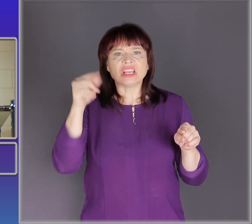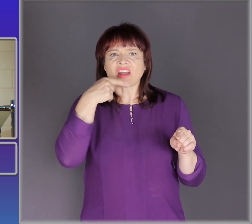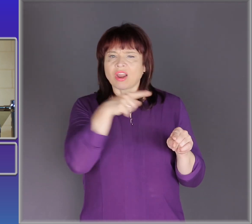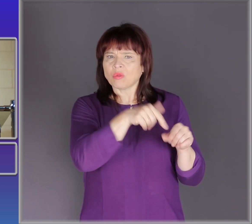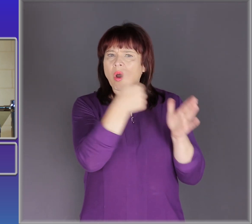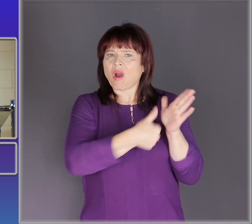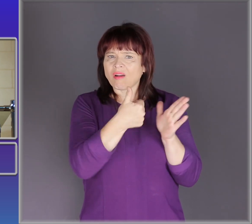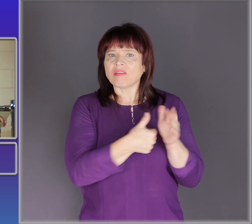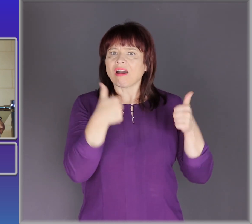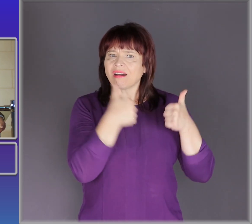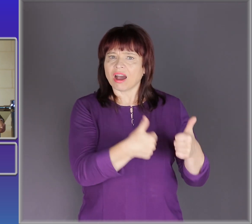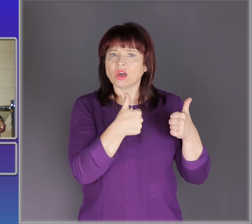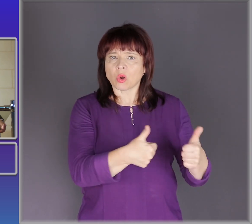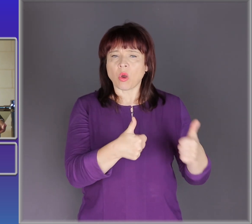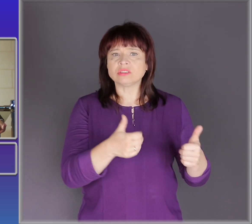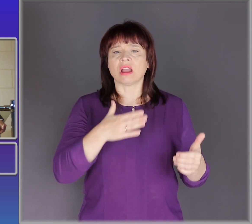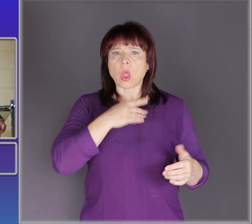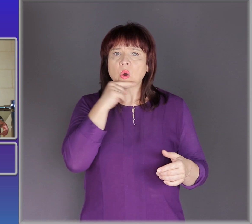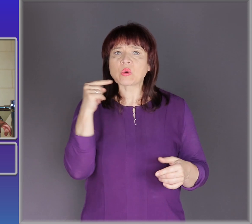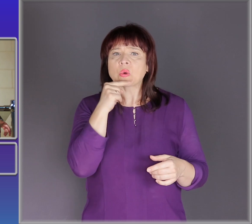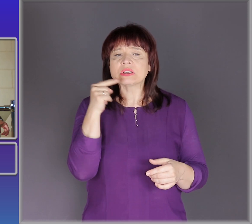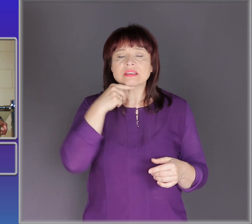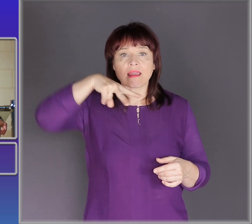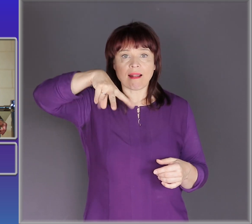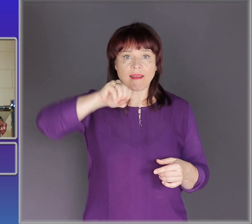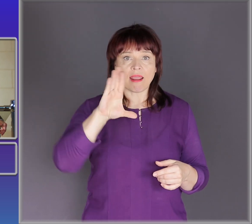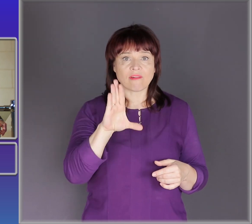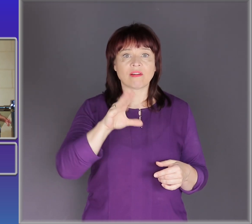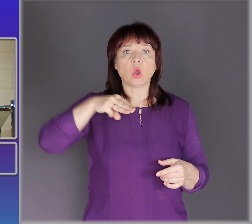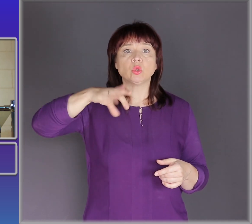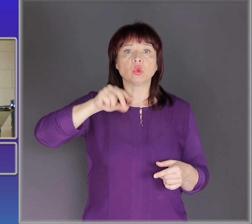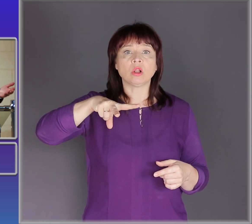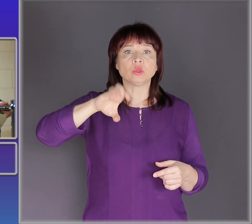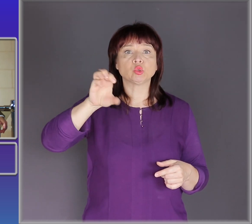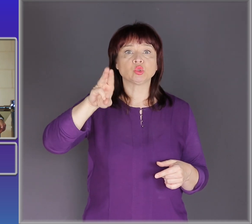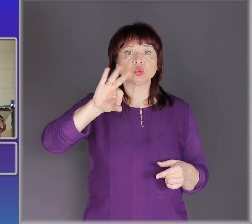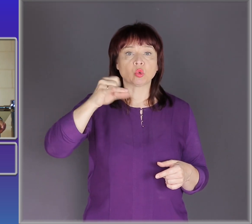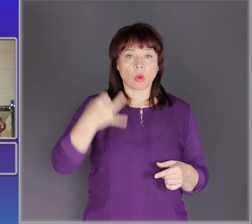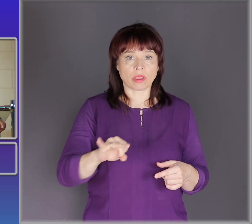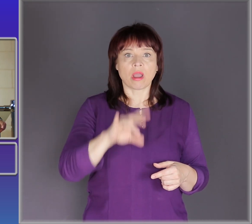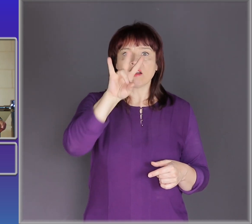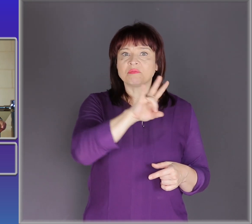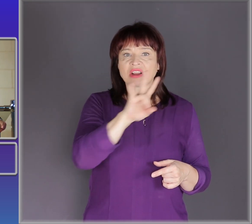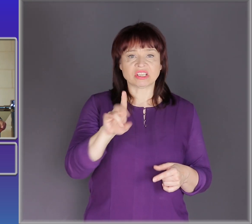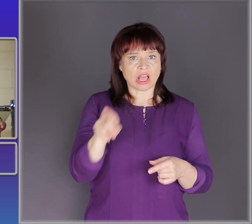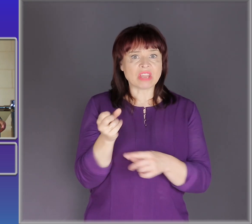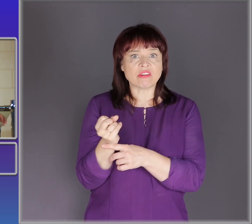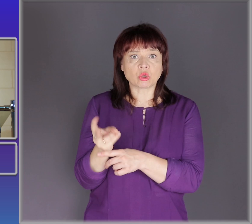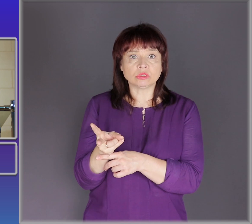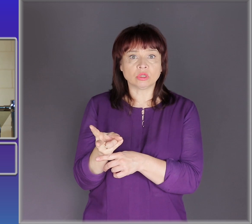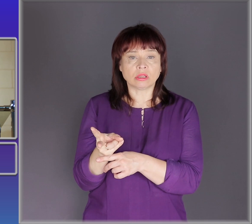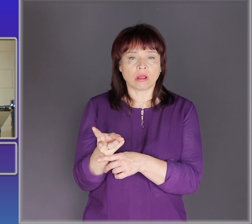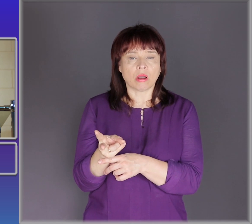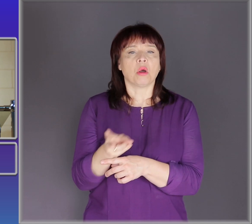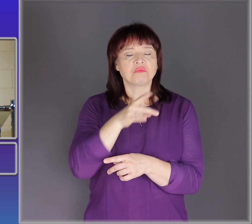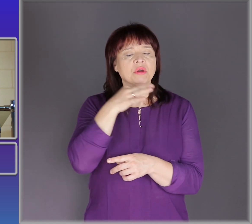такого хорошего он наверно почти что наш лев николаевич толстой которого отлучили от православной церкви кто-то с каждой